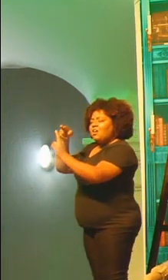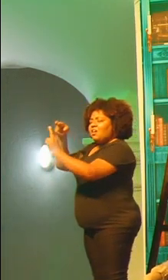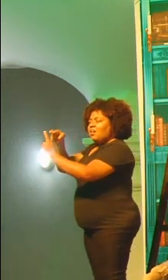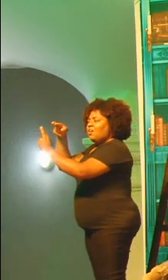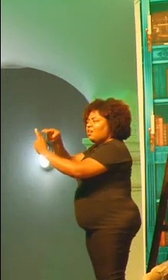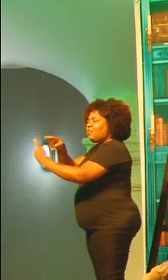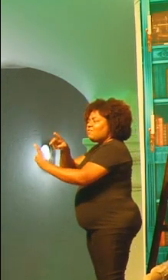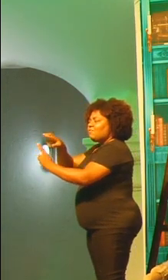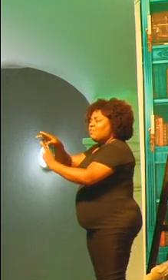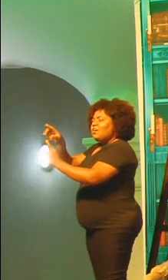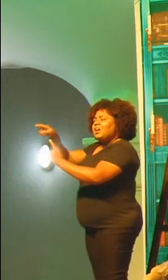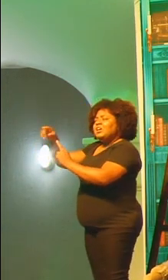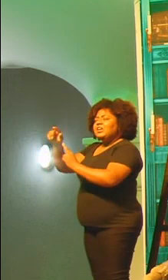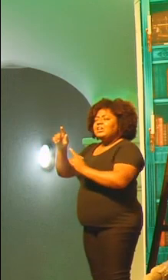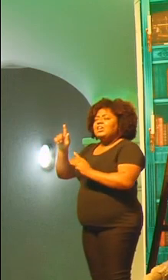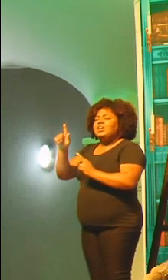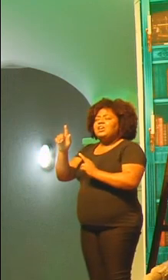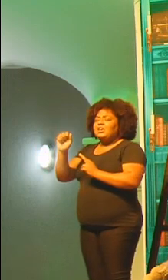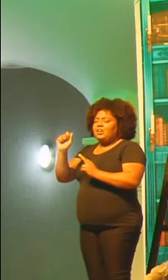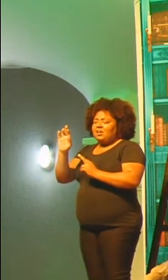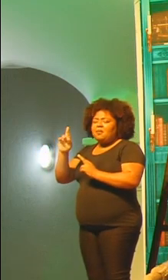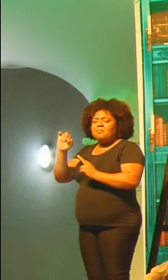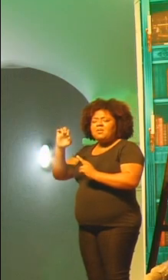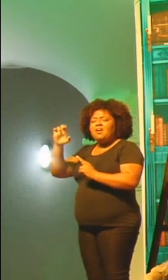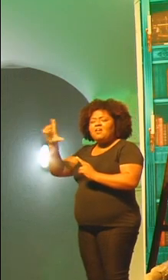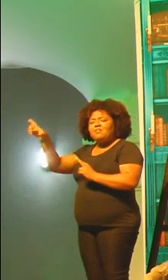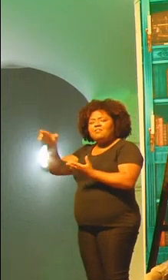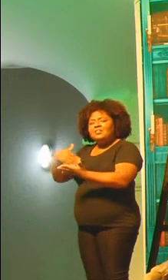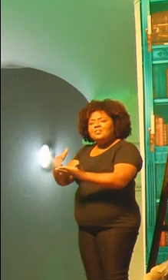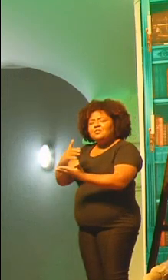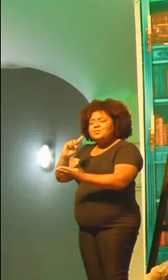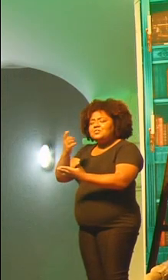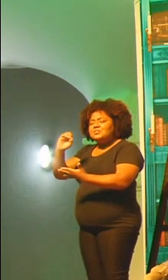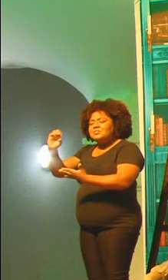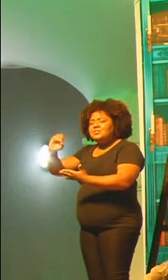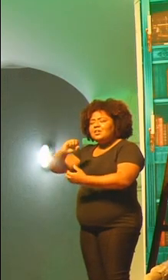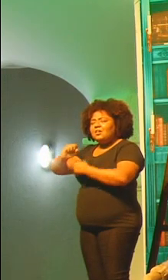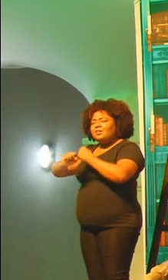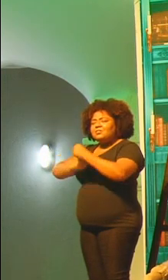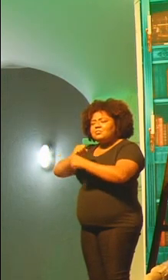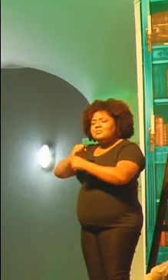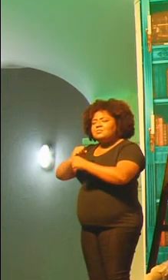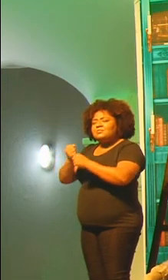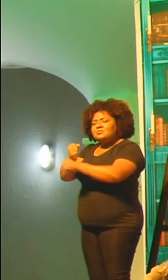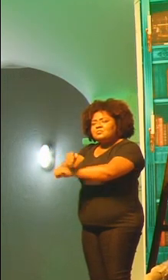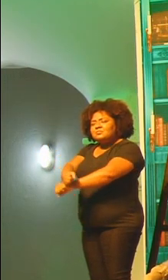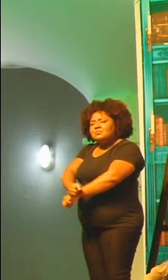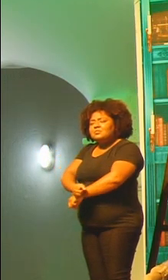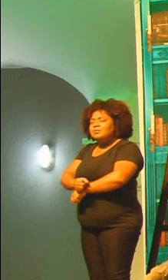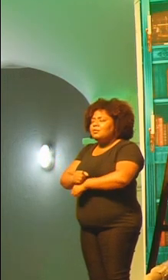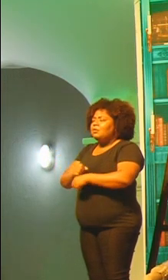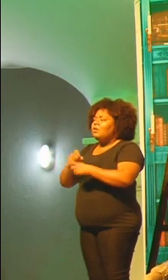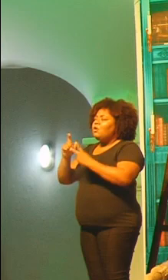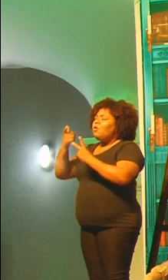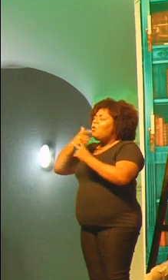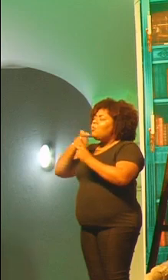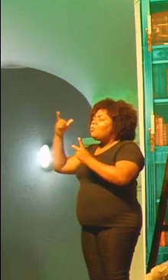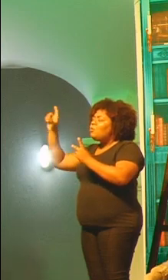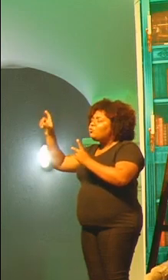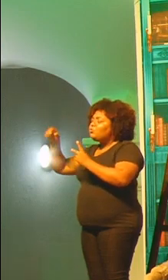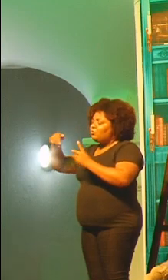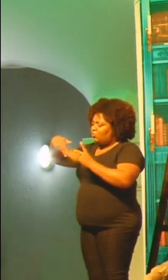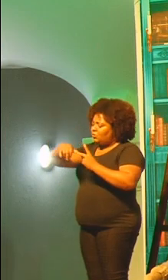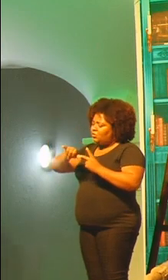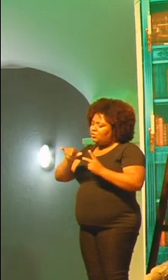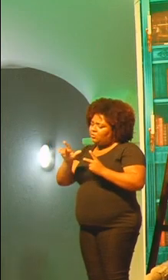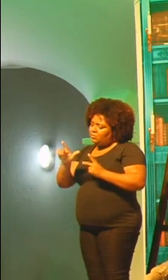lembrei muito de 100 anos de solidão. Aliás, fui lembrando de muitas referências durante a leitura. O próprio Milton Ratum e tantos outros,